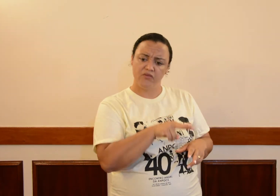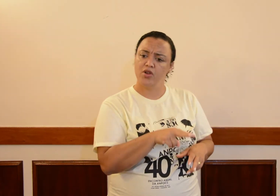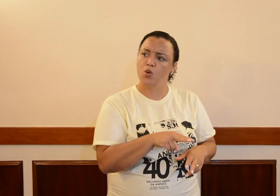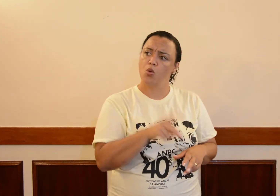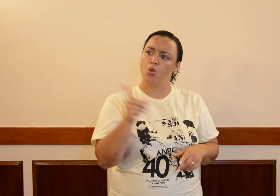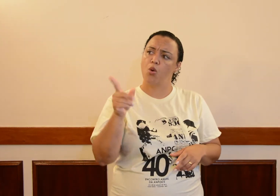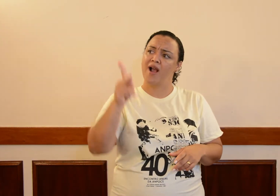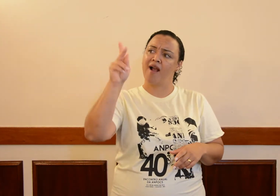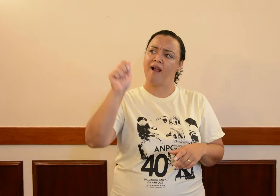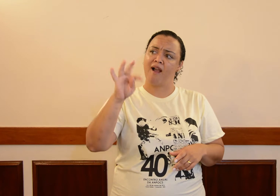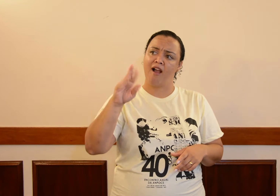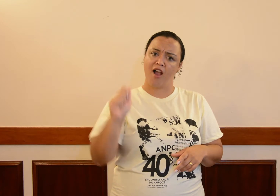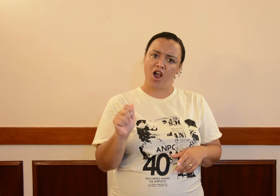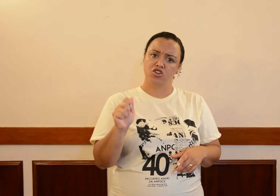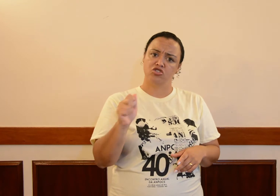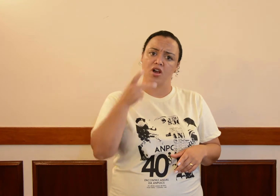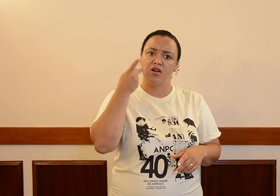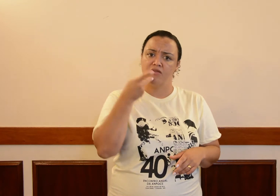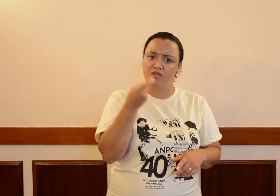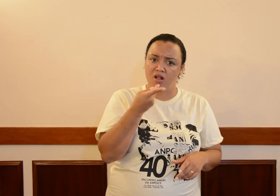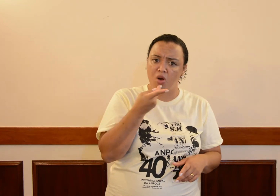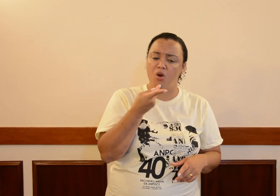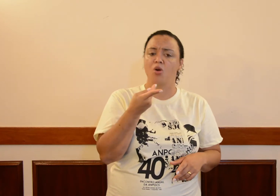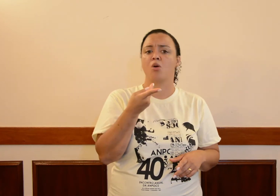Acho que ela tem preconceito com pessoas que têm dificuldade,